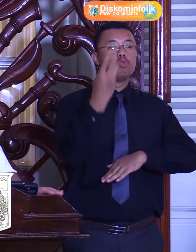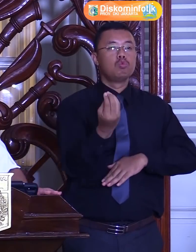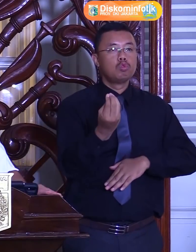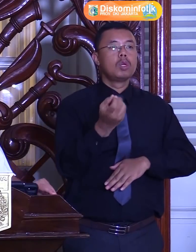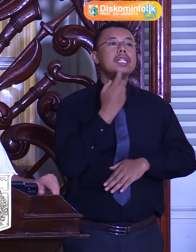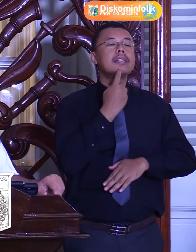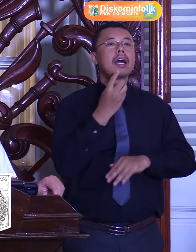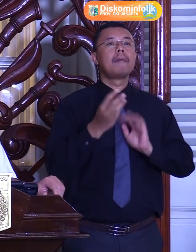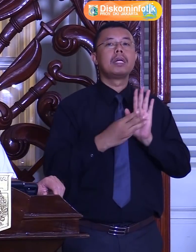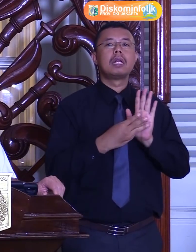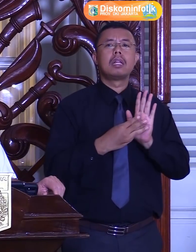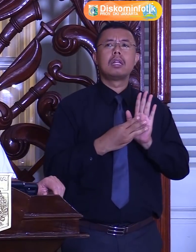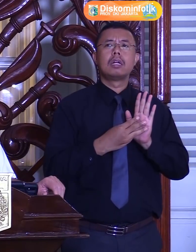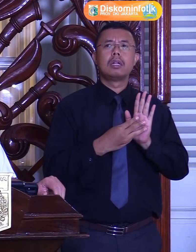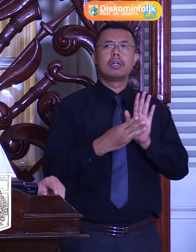dengan ojek,